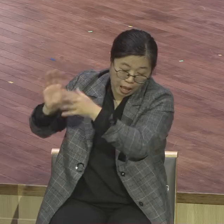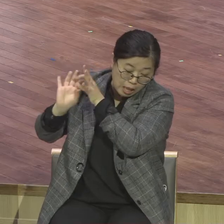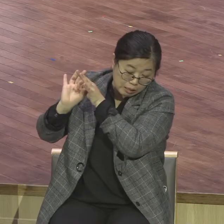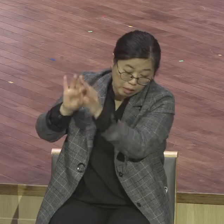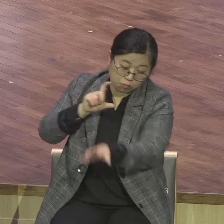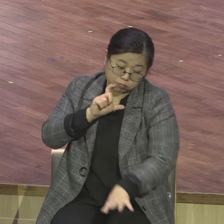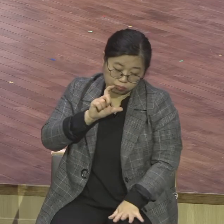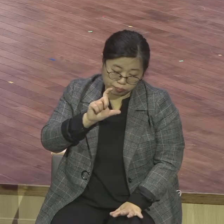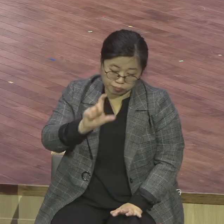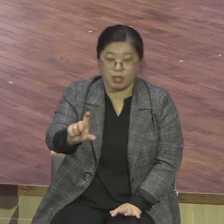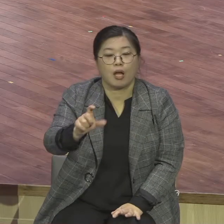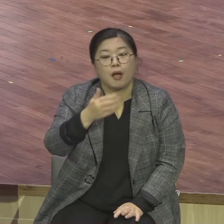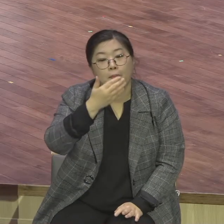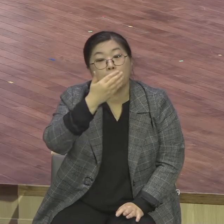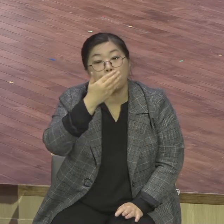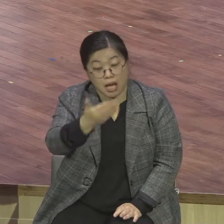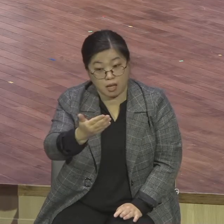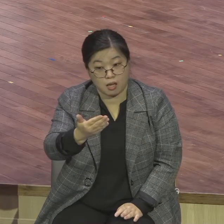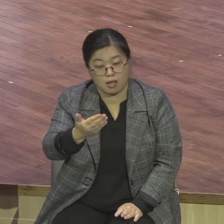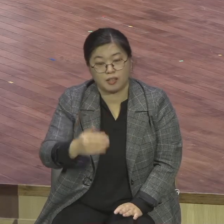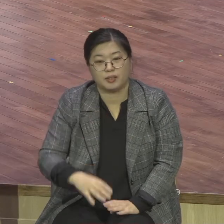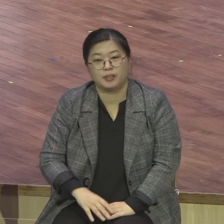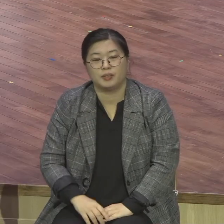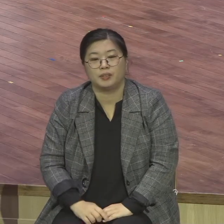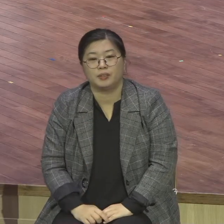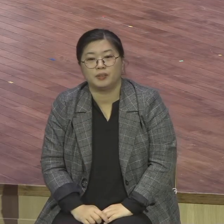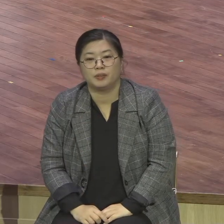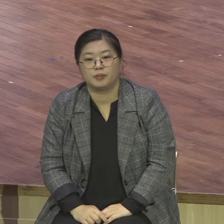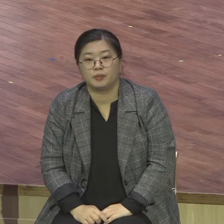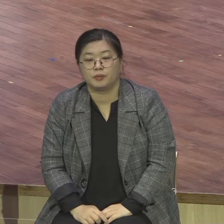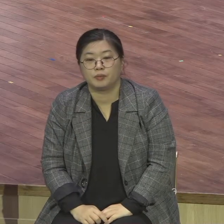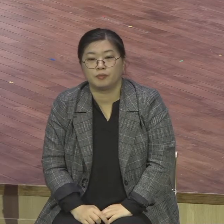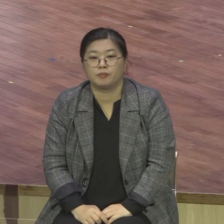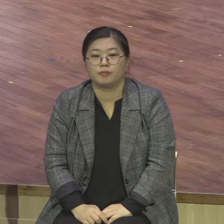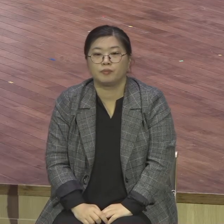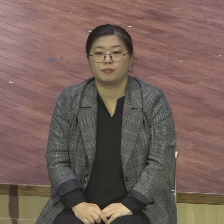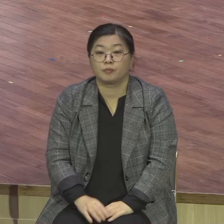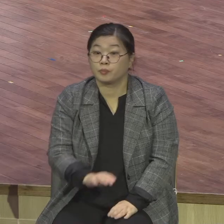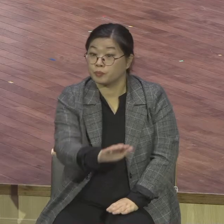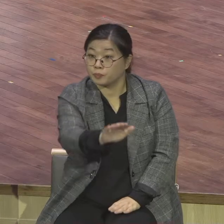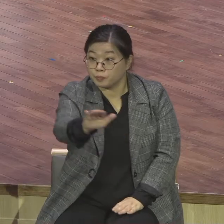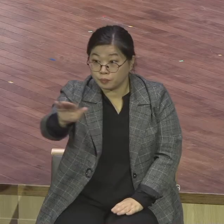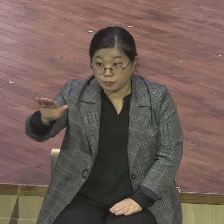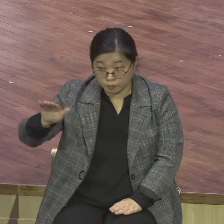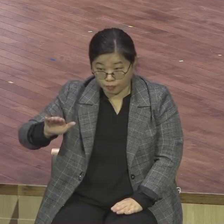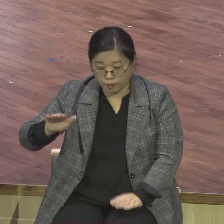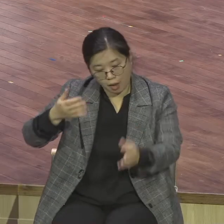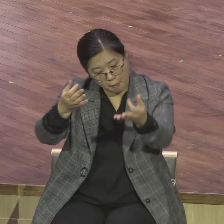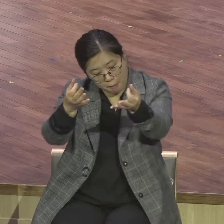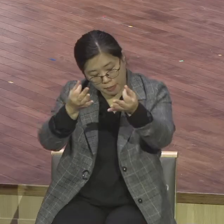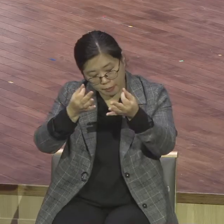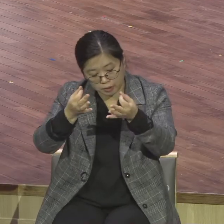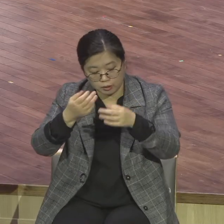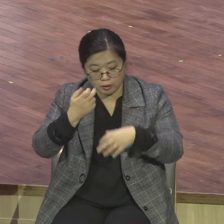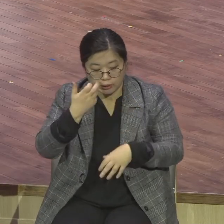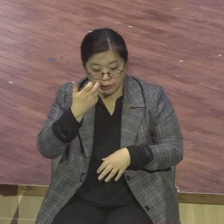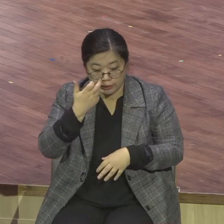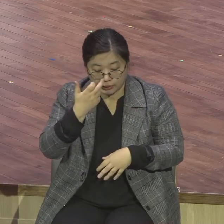큰 특권이에요. 우리 위에 누가 기도할 수 있어요? 세상 종교 기도 있습니다. 그 기도